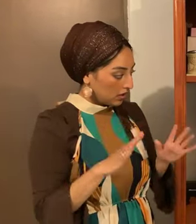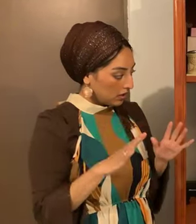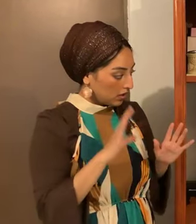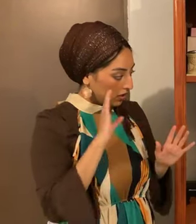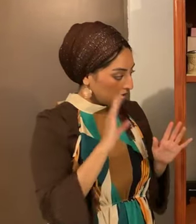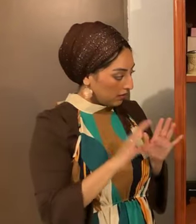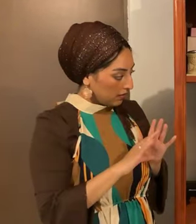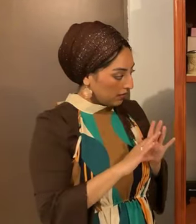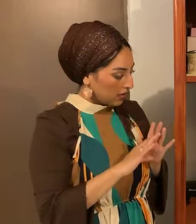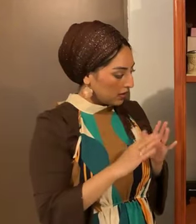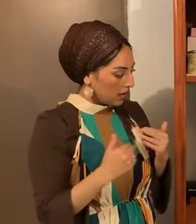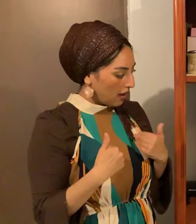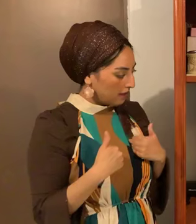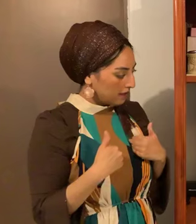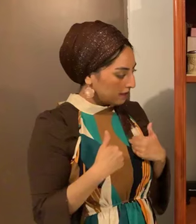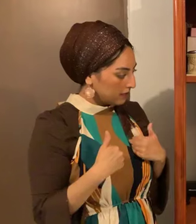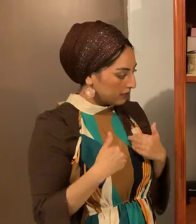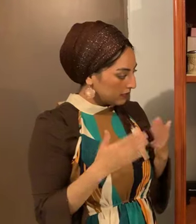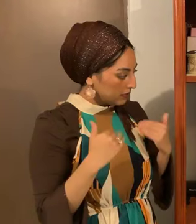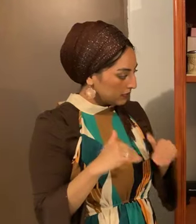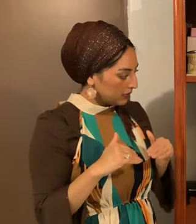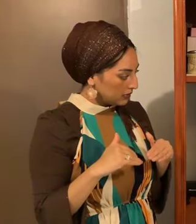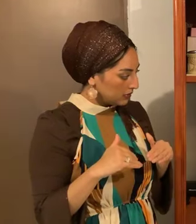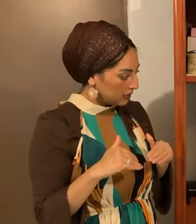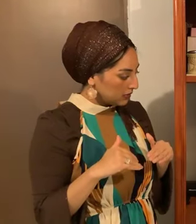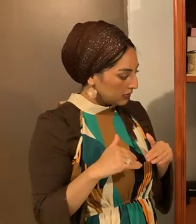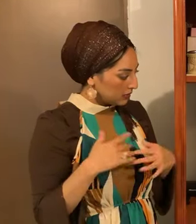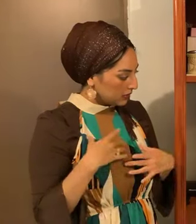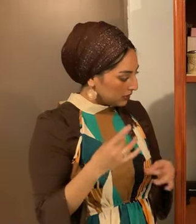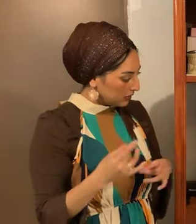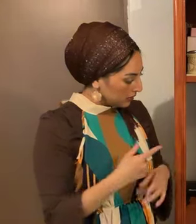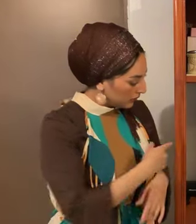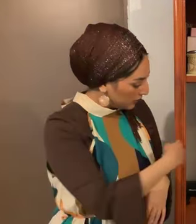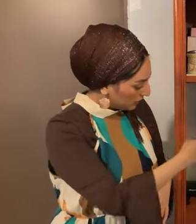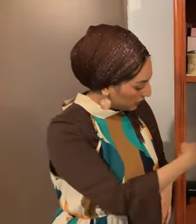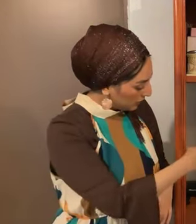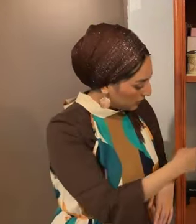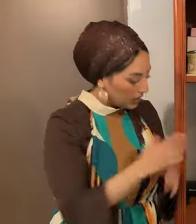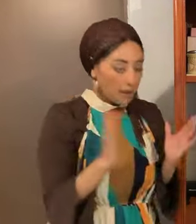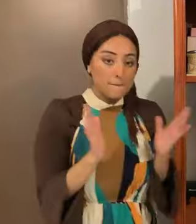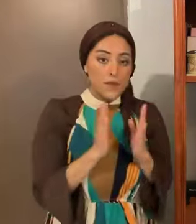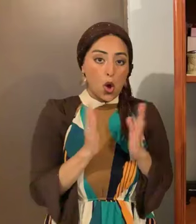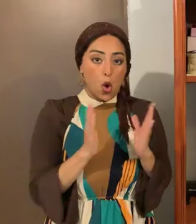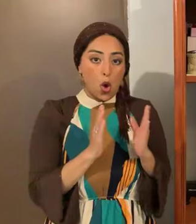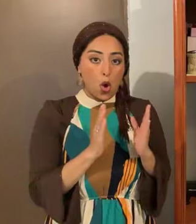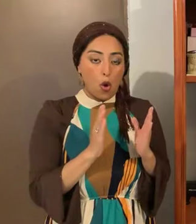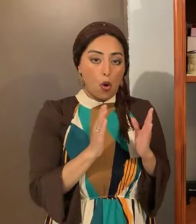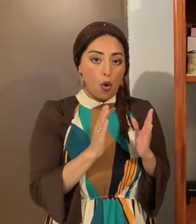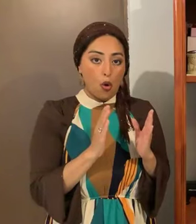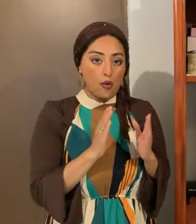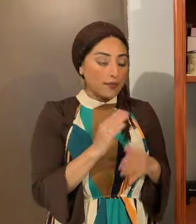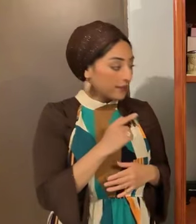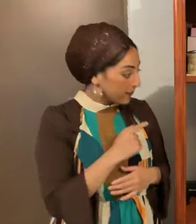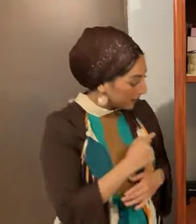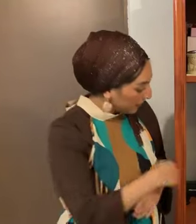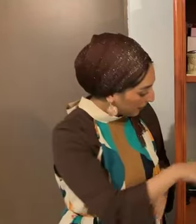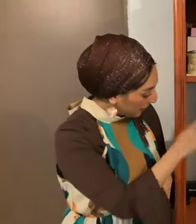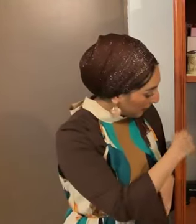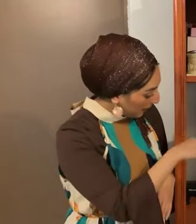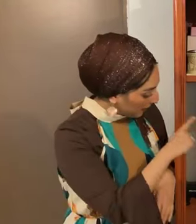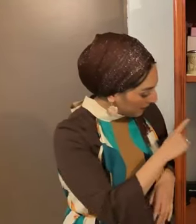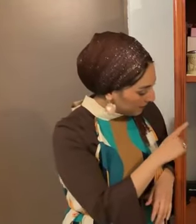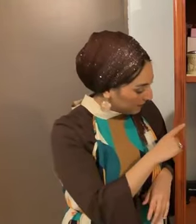diapositiva, tenemos esta que también es muy interesante, es de una lira. Esta es una réplica de una